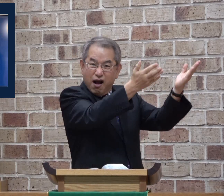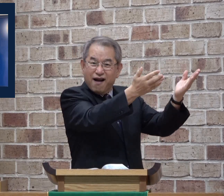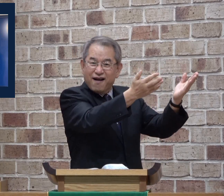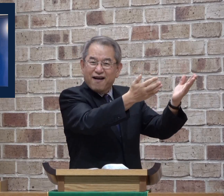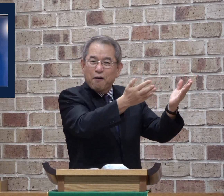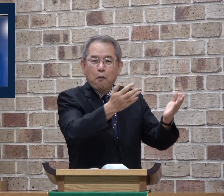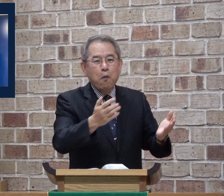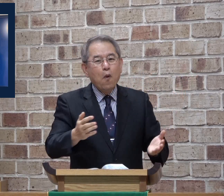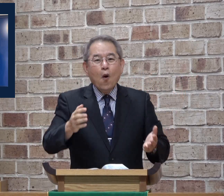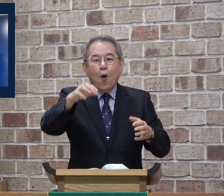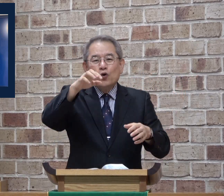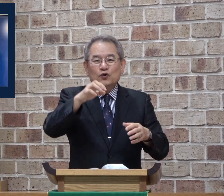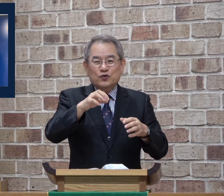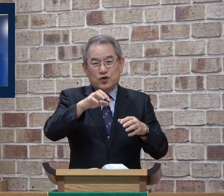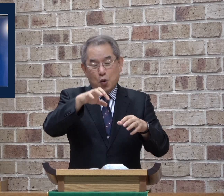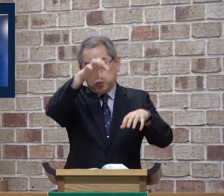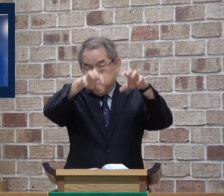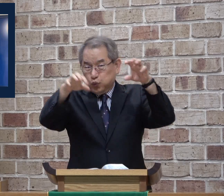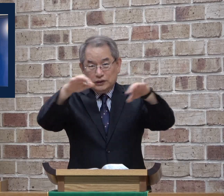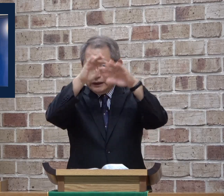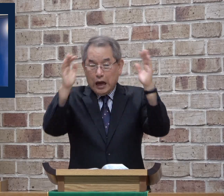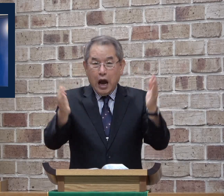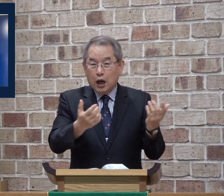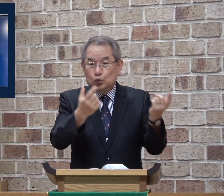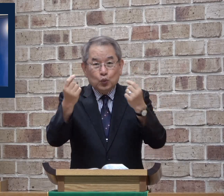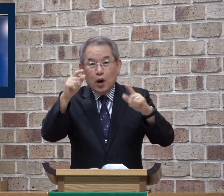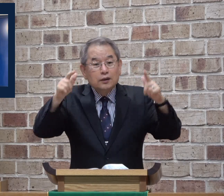하나님을 경외합니다라는 걸 확고히 보여주는 곳입니다.